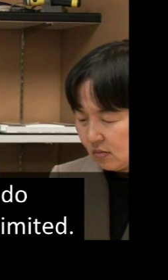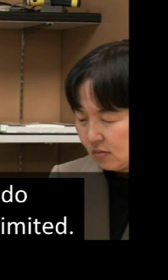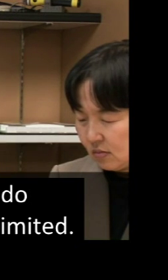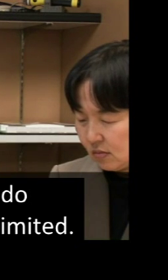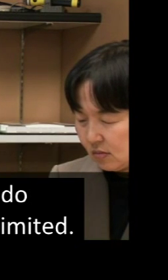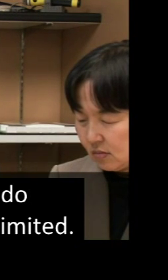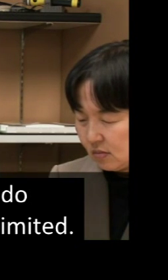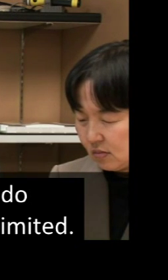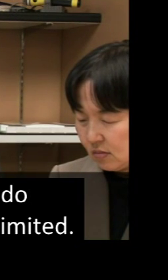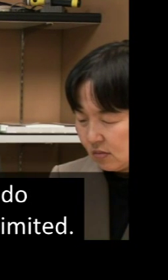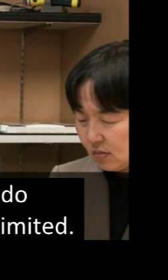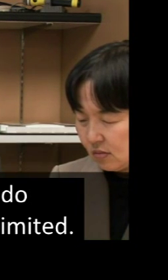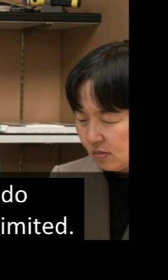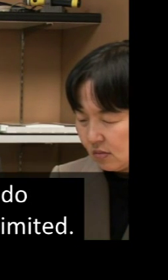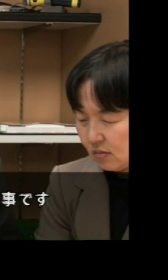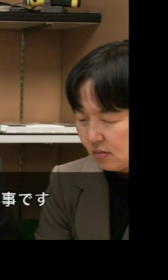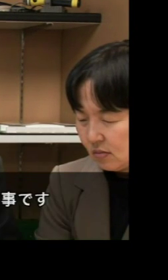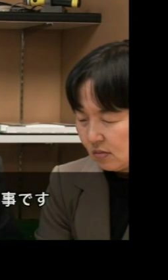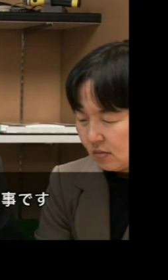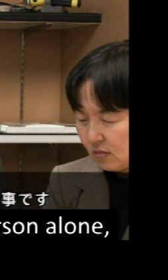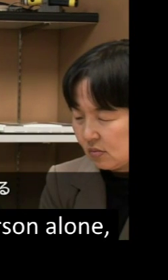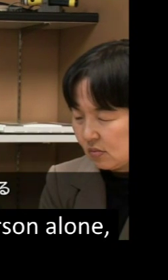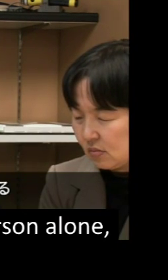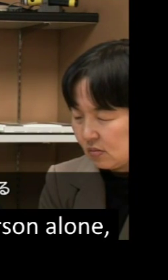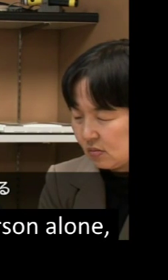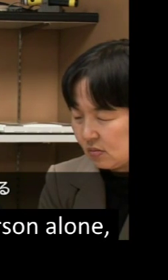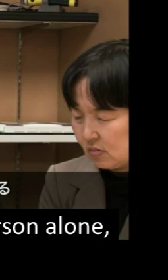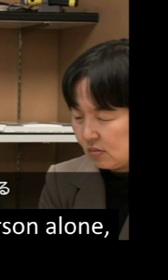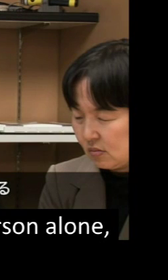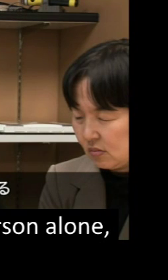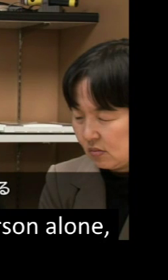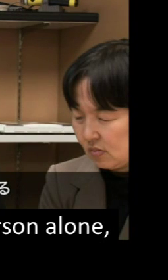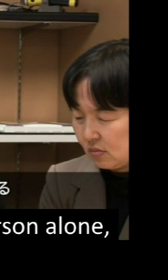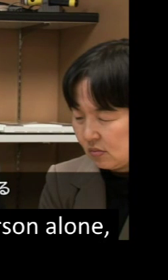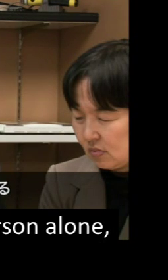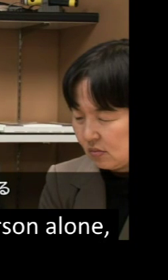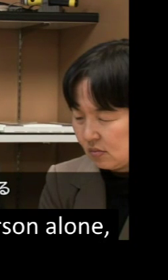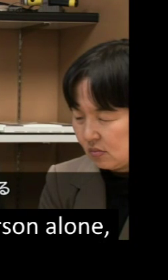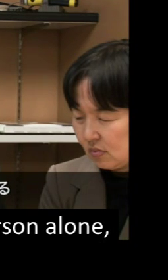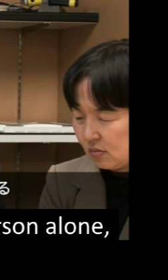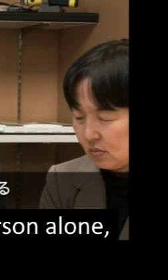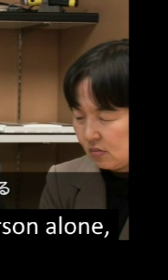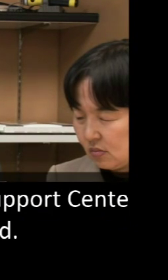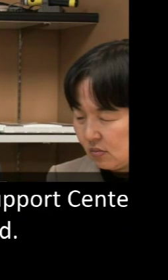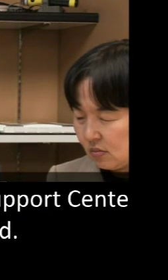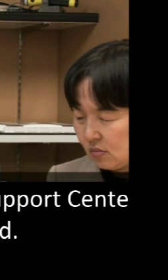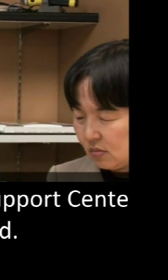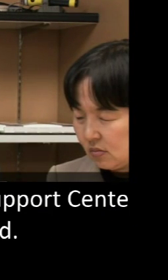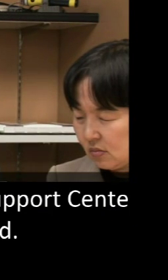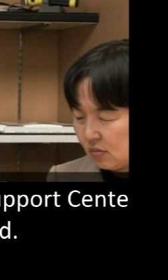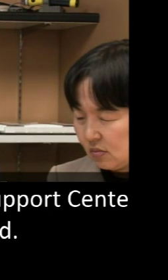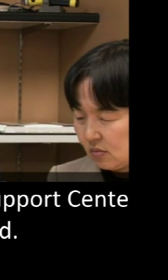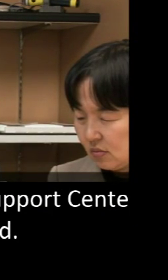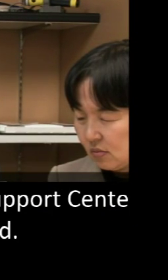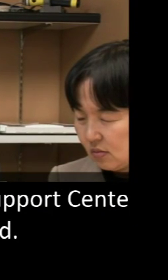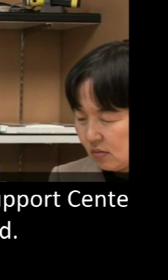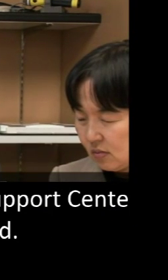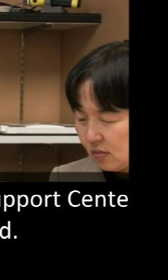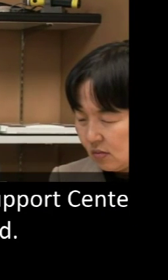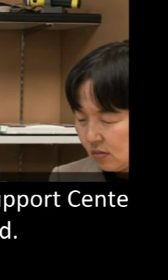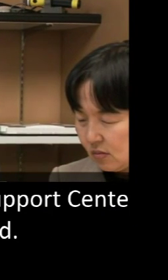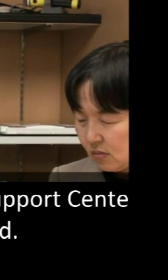りの人たちの支援というのはとても大事になってきます。もし一人ぼっちでいる盲ろう者がいたら、ぜ